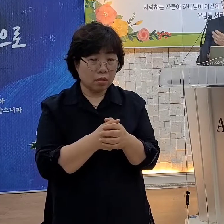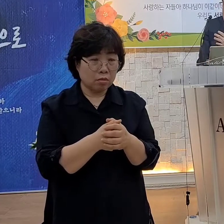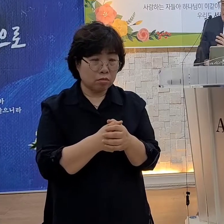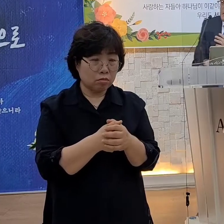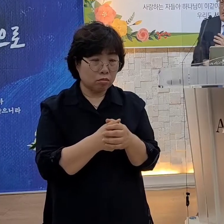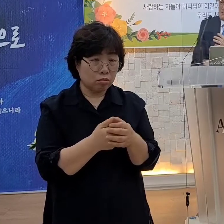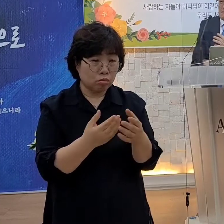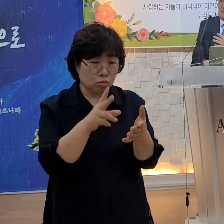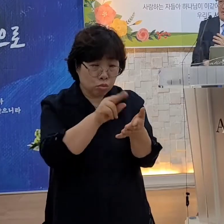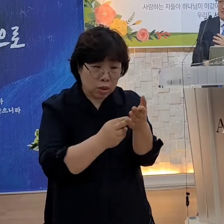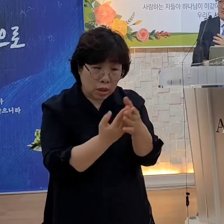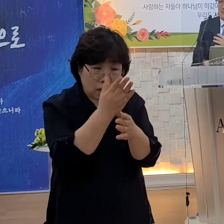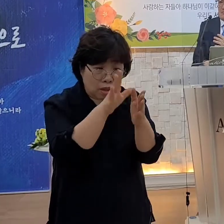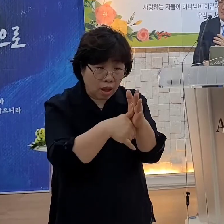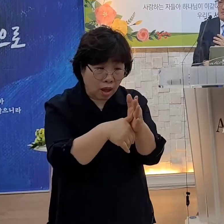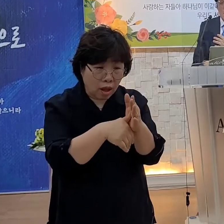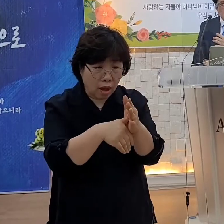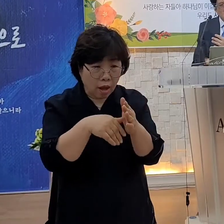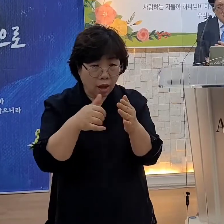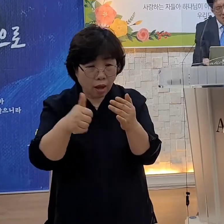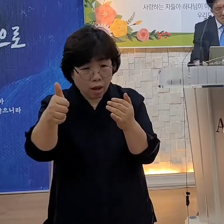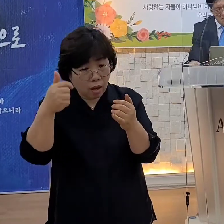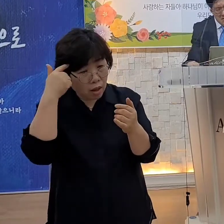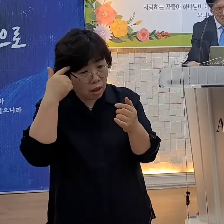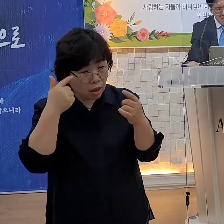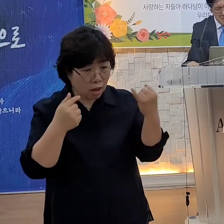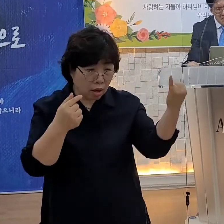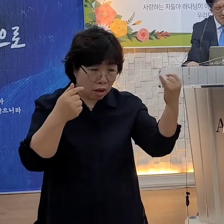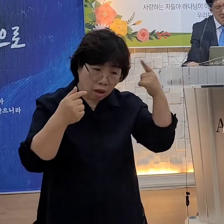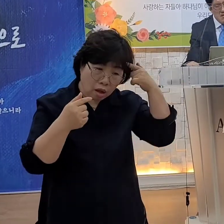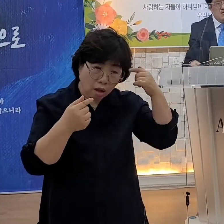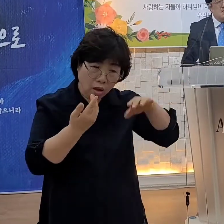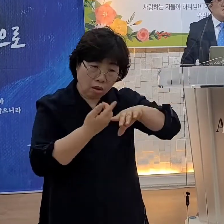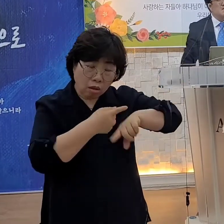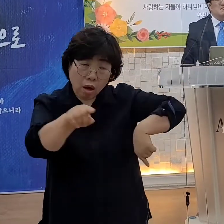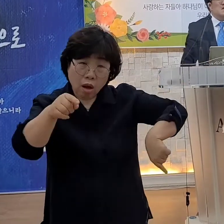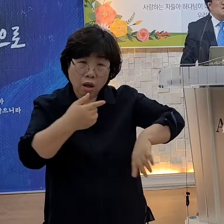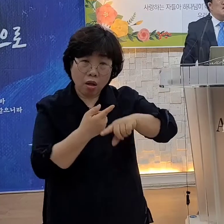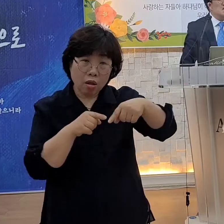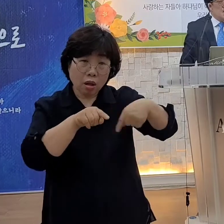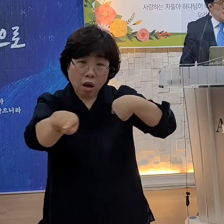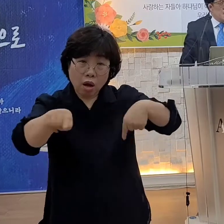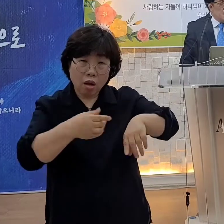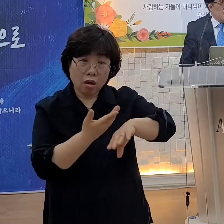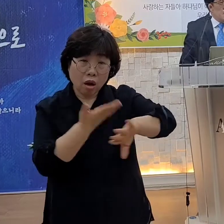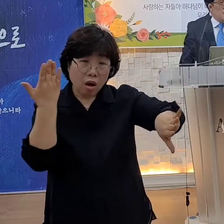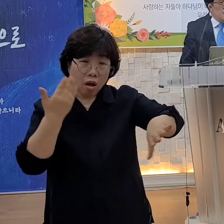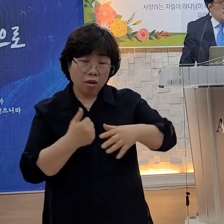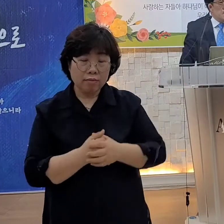생각해, 나는 이렇게 생각해. 부부가 말이에요. 서로 생각도 달라요. 이걸 어떻게 해결할까?